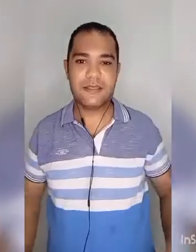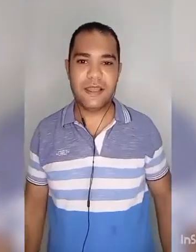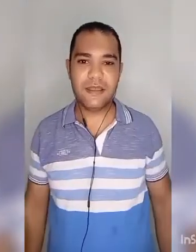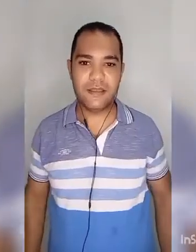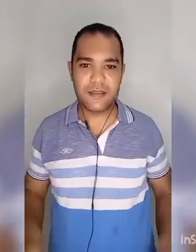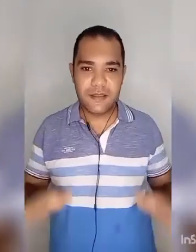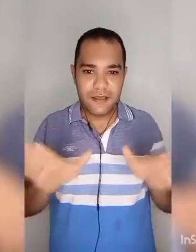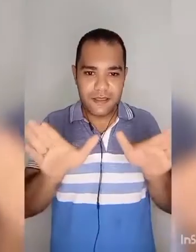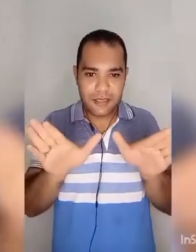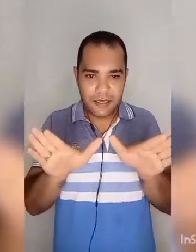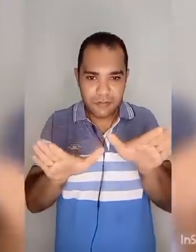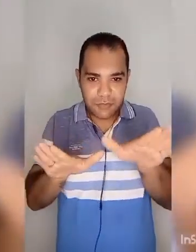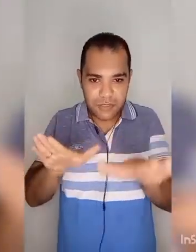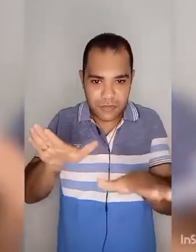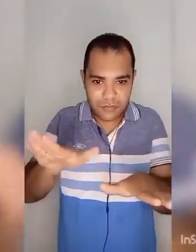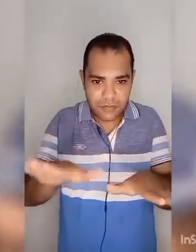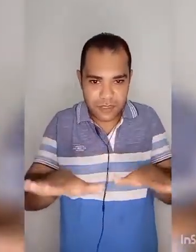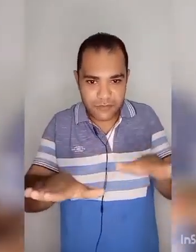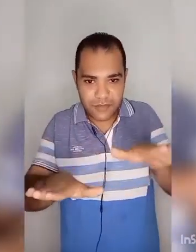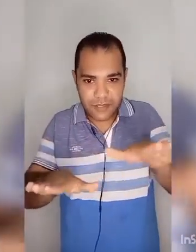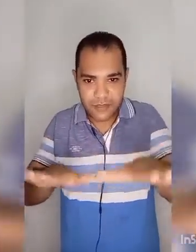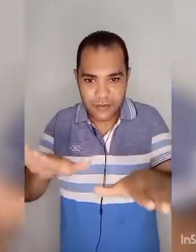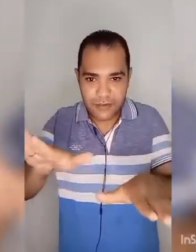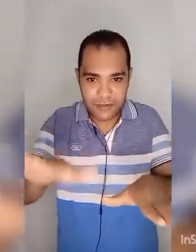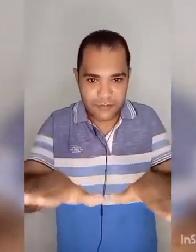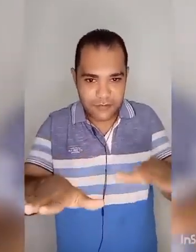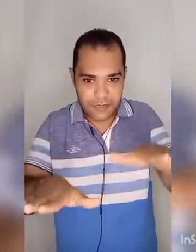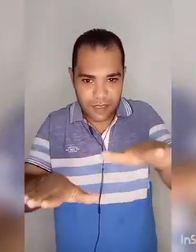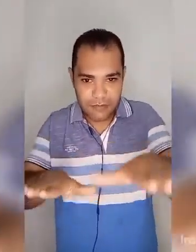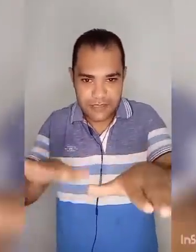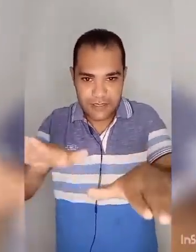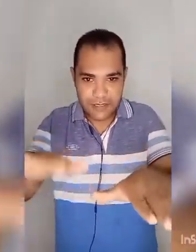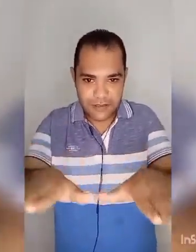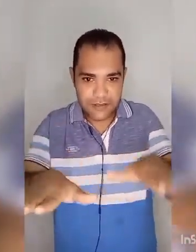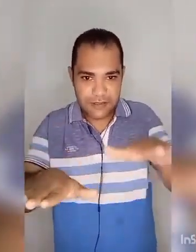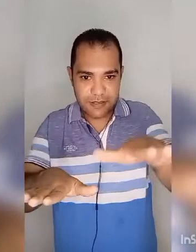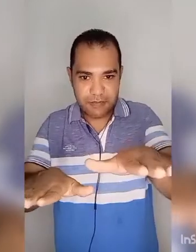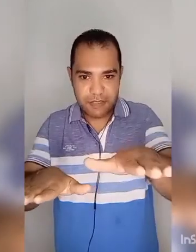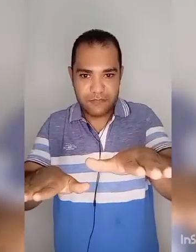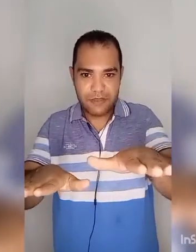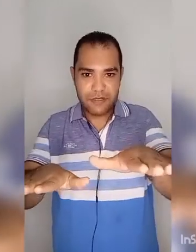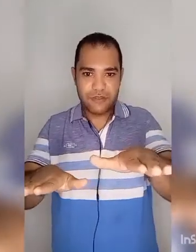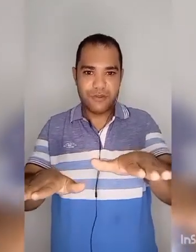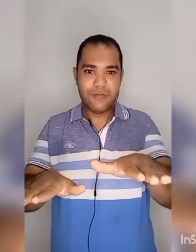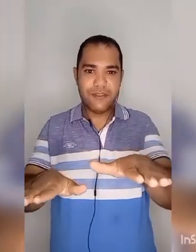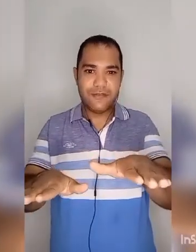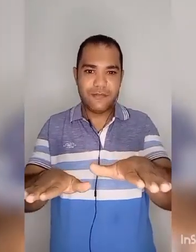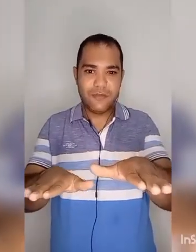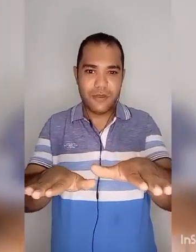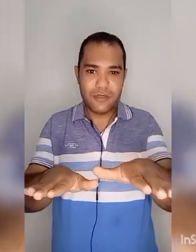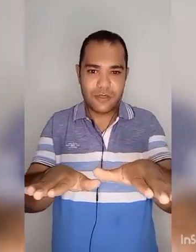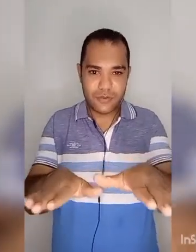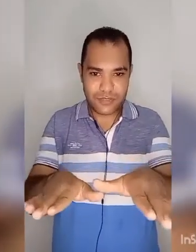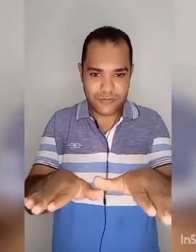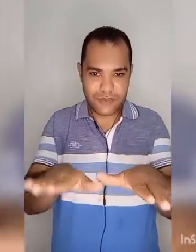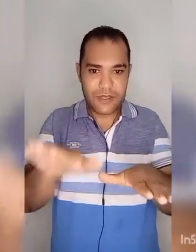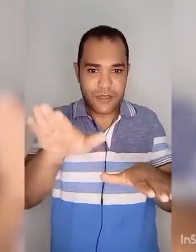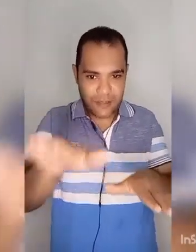سحلية. سحلية بتمشي بكف ايديها، هنمثلها زي ما اتفقنا الاشارات بتاعتنا بتبقى اشارات وصفية،